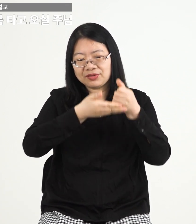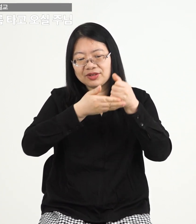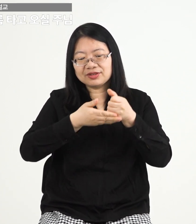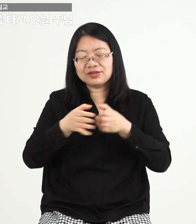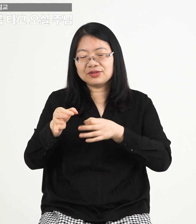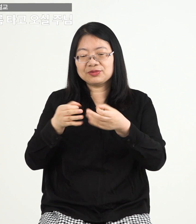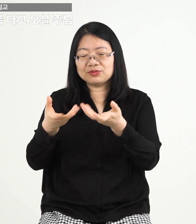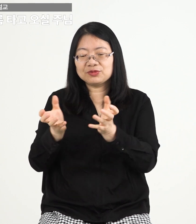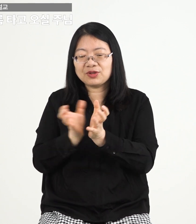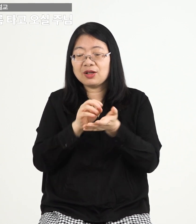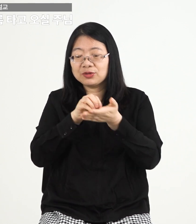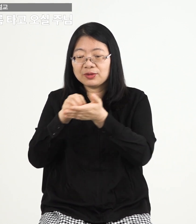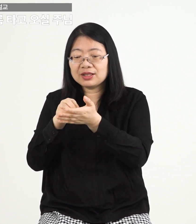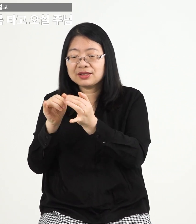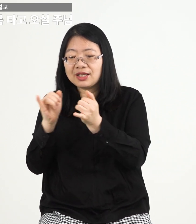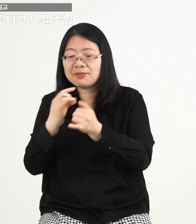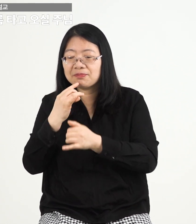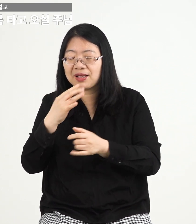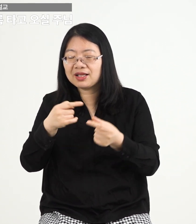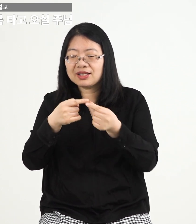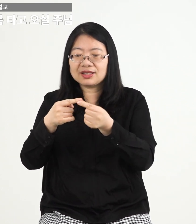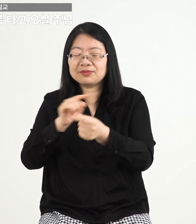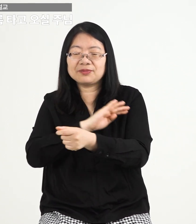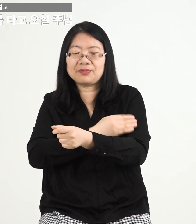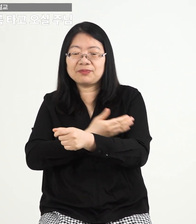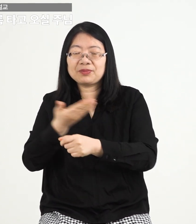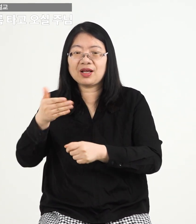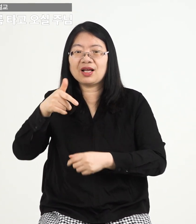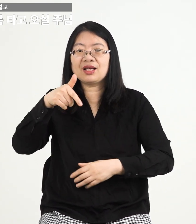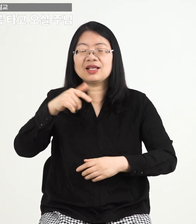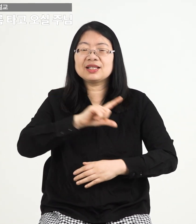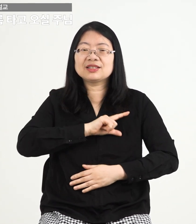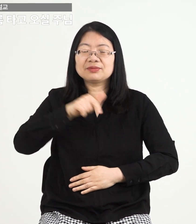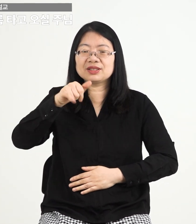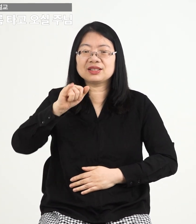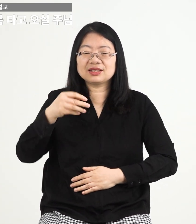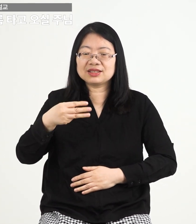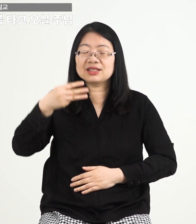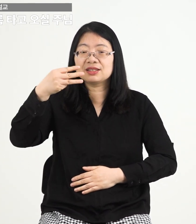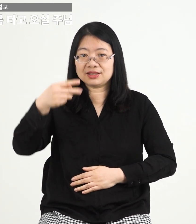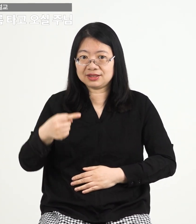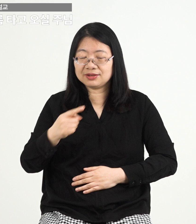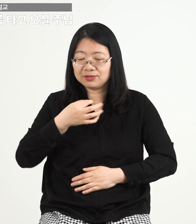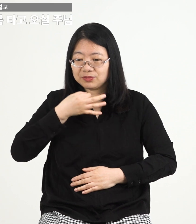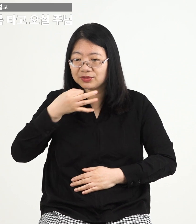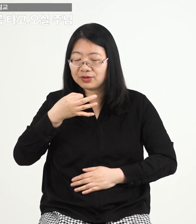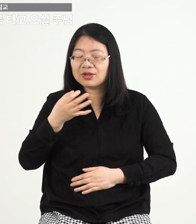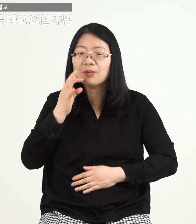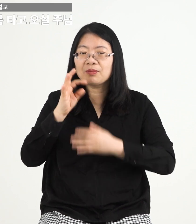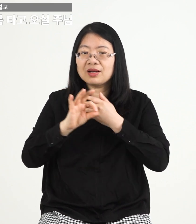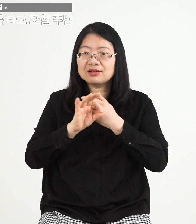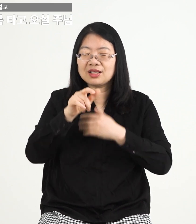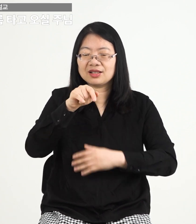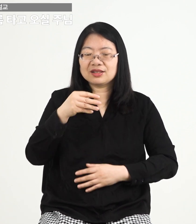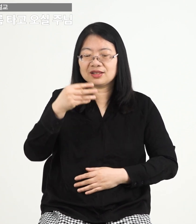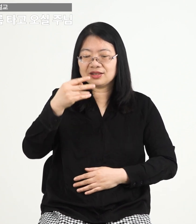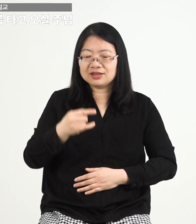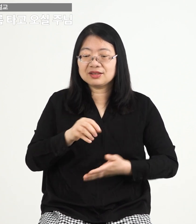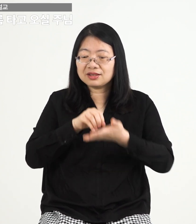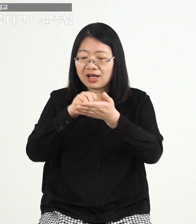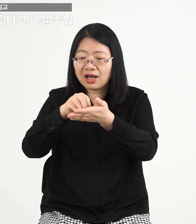겁니다. 근데 그 길드에 만약에 가입하지 않으면 아무것도 할 수